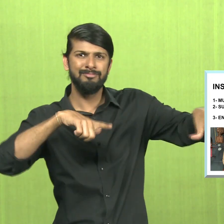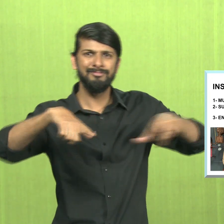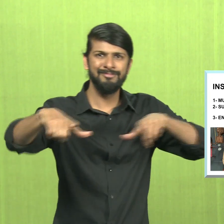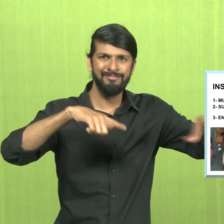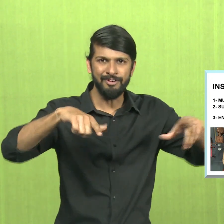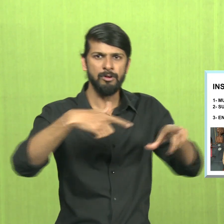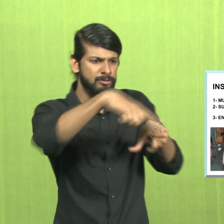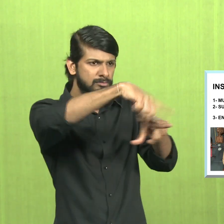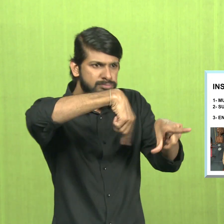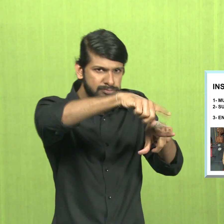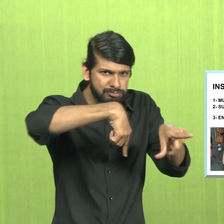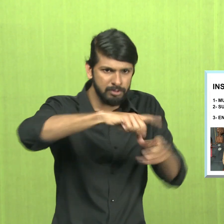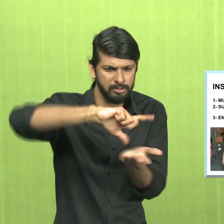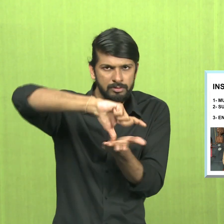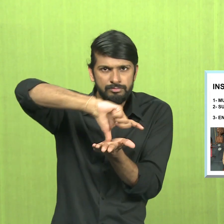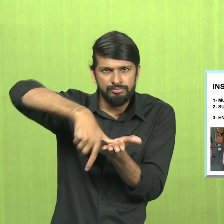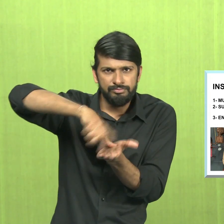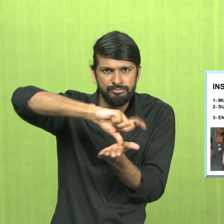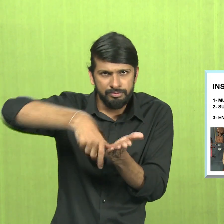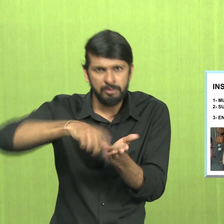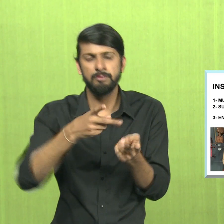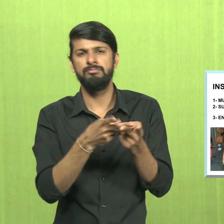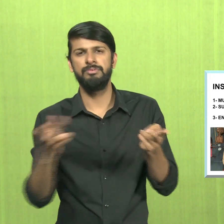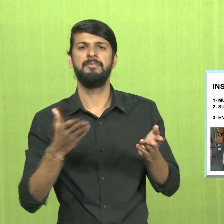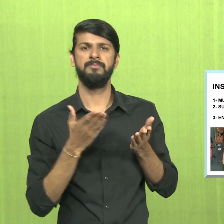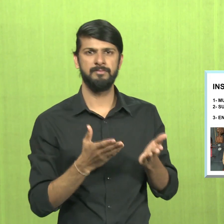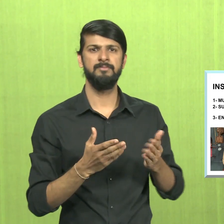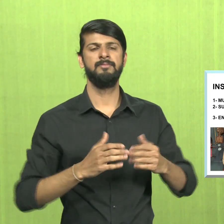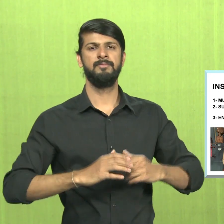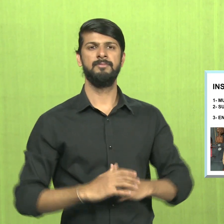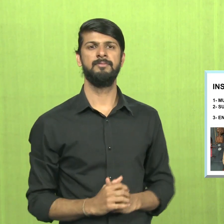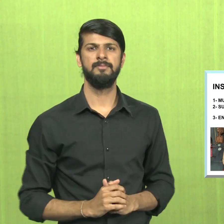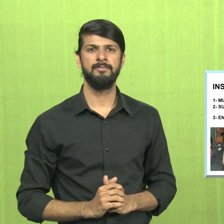कि परीक्षा लुट्ज और द मेजरिंग टेप अ